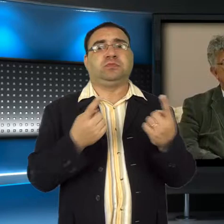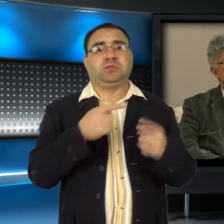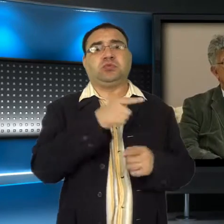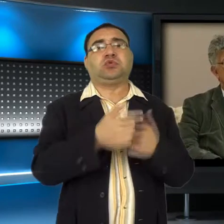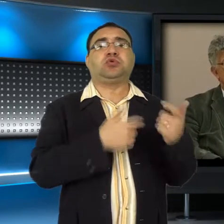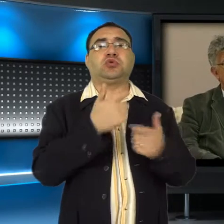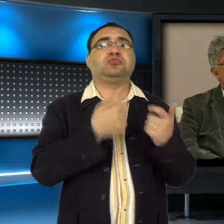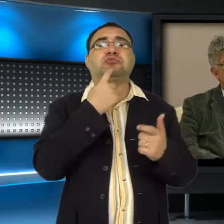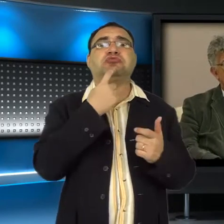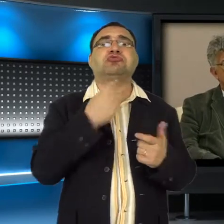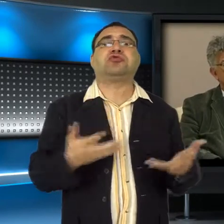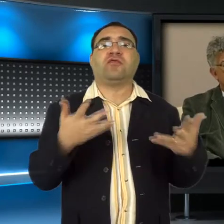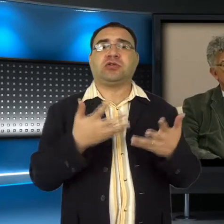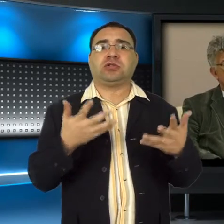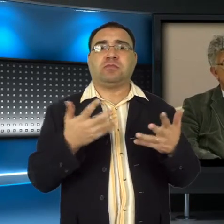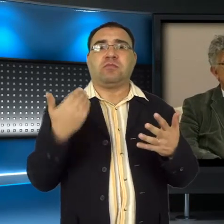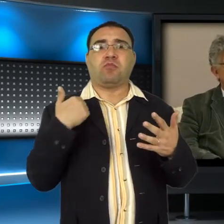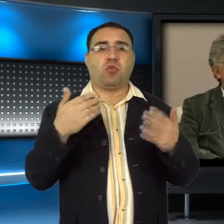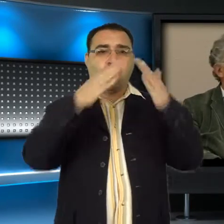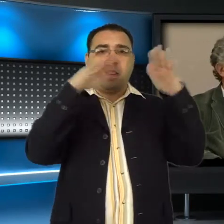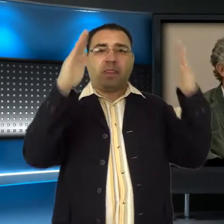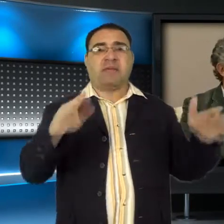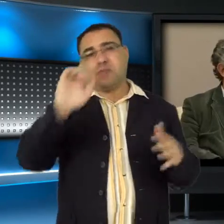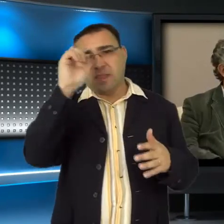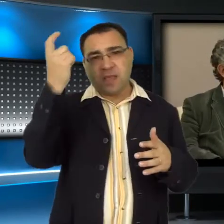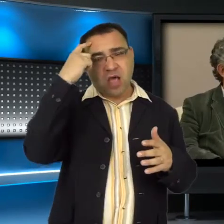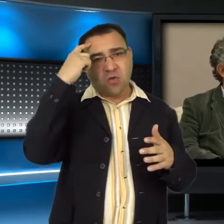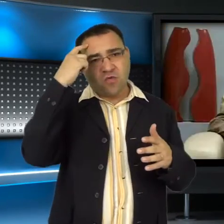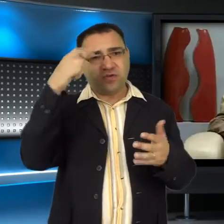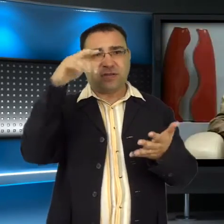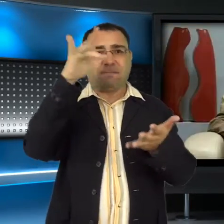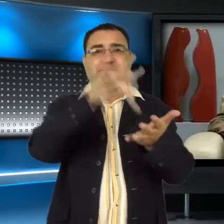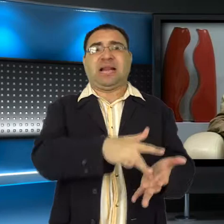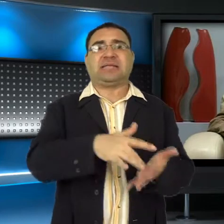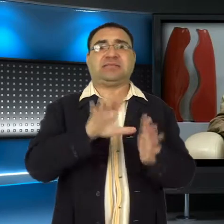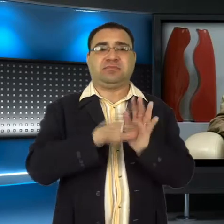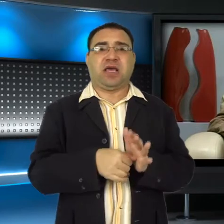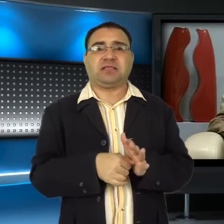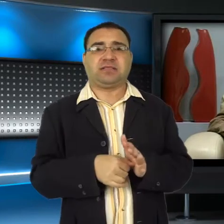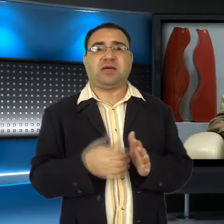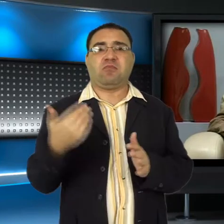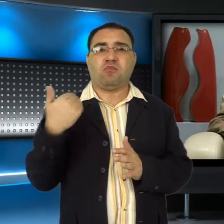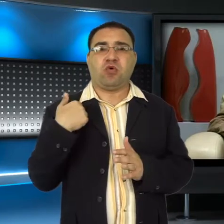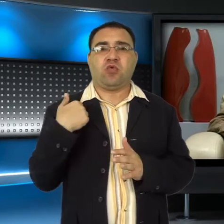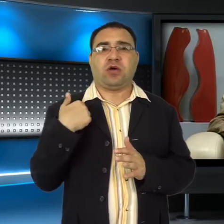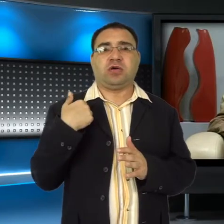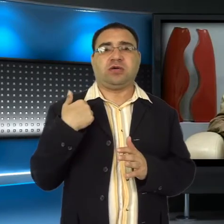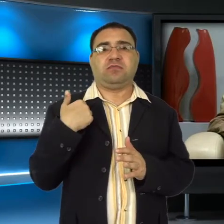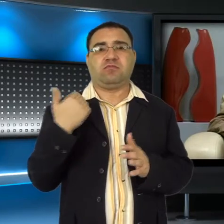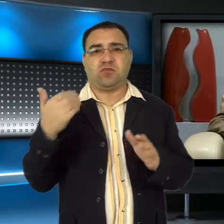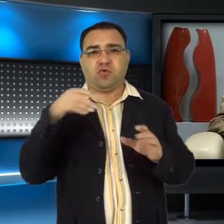czym jest trzeci sektor, ustawiono namiot na centralnym placu miasta, do którego wsadzono